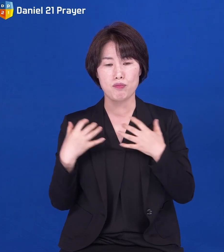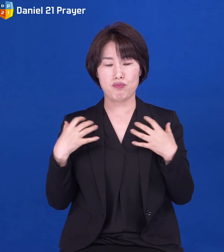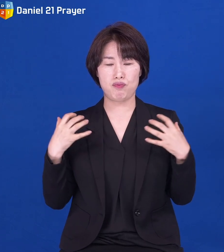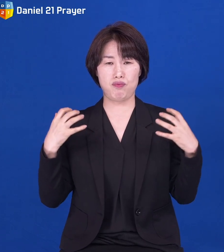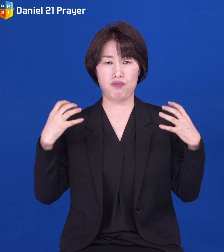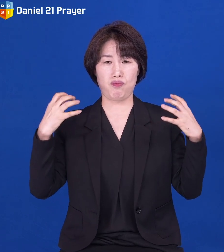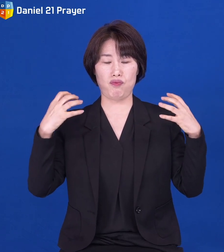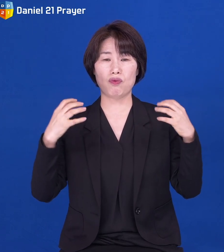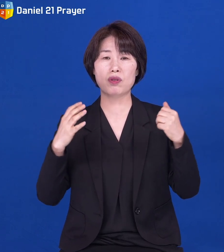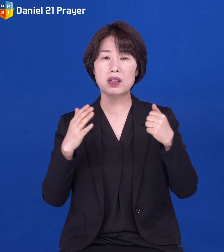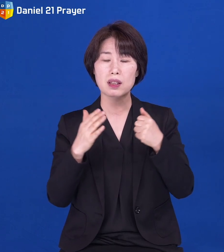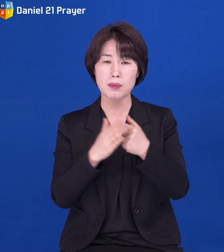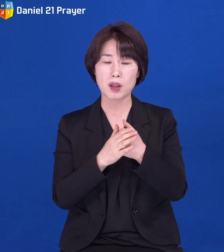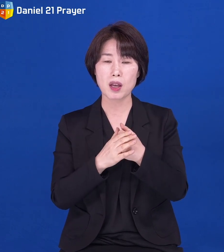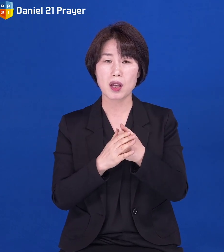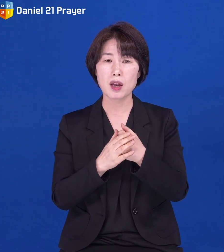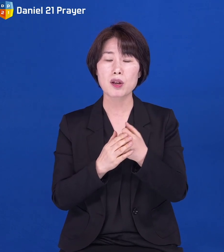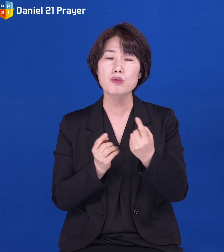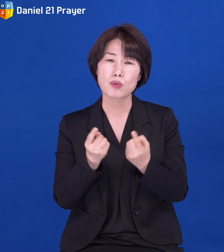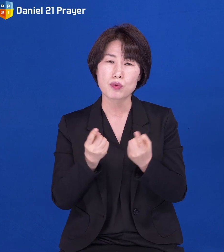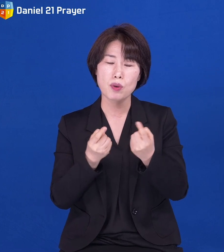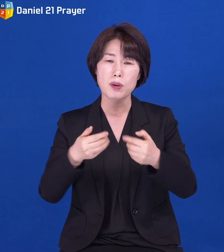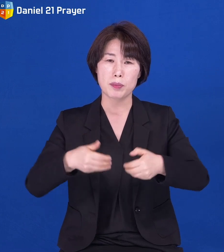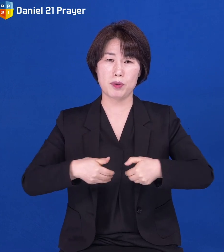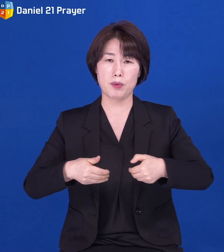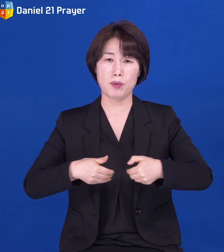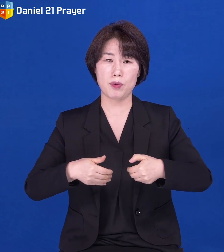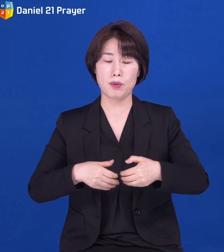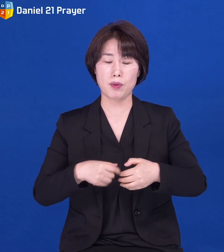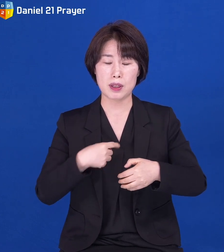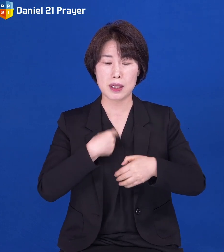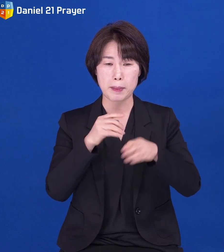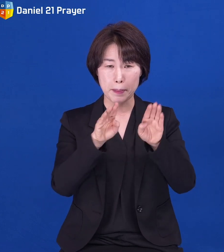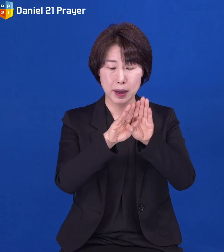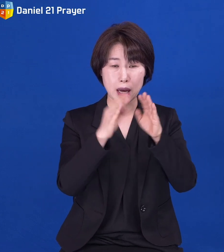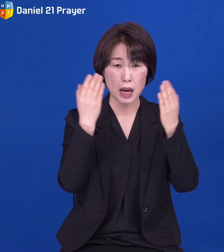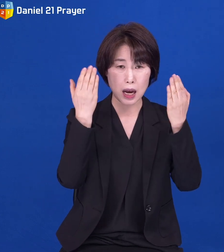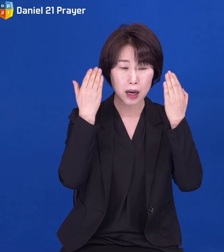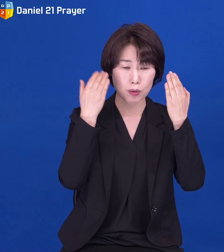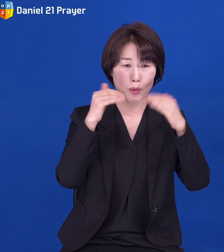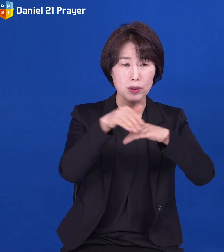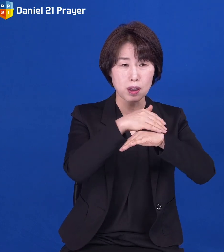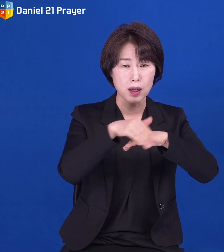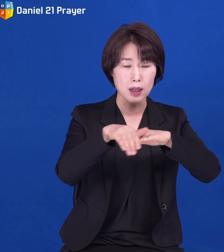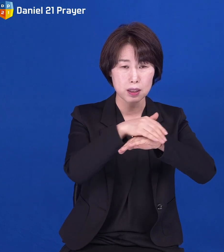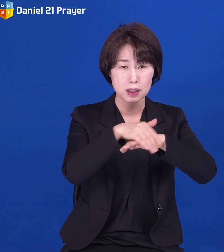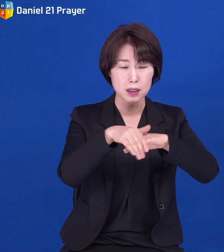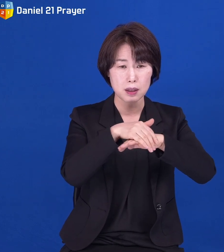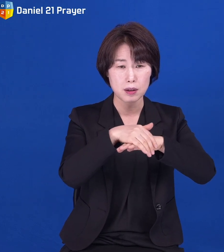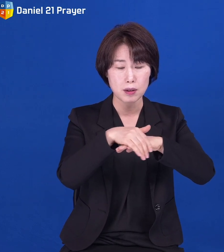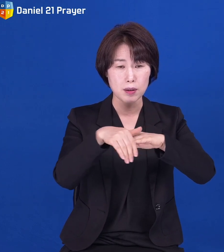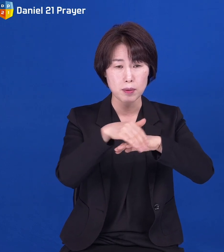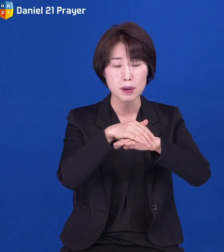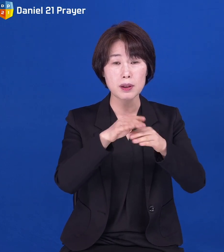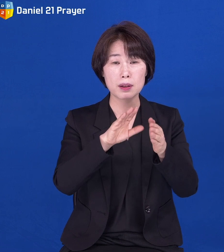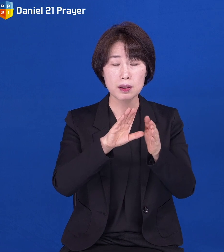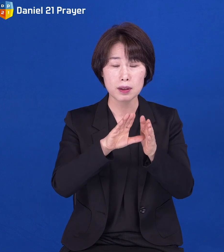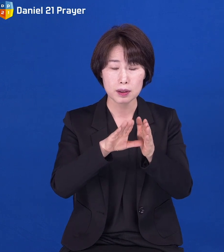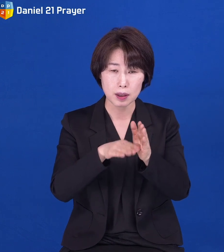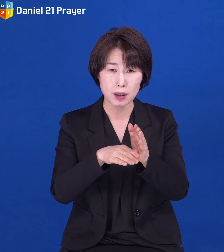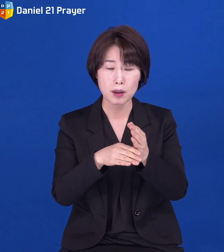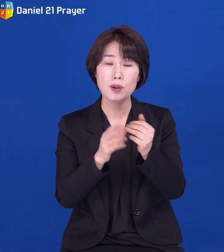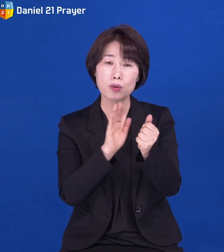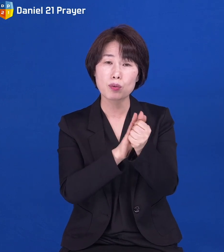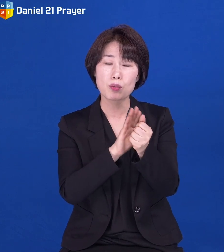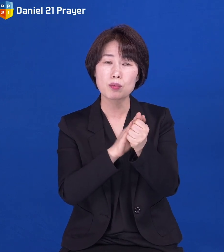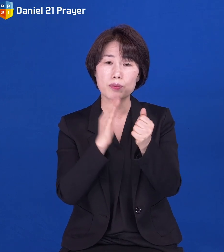그냥 학교도 일반 학교가 아니더라도 그냥 자폐 학교를 다녀도 못 다닐 수가 있으니까, 폭력적인 행동들이 많이 나오면. 그래서 이제 컴다운